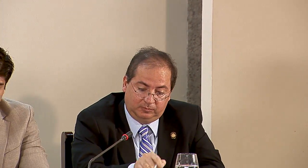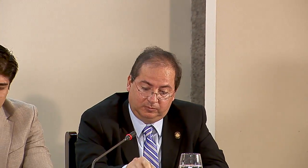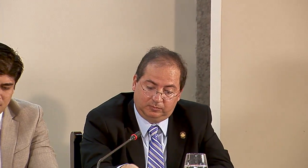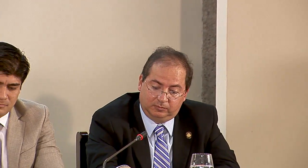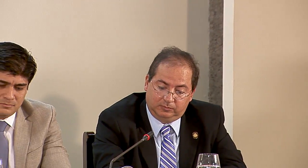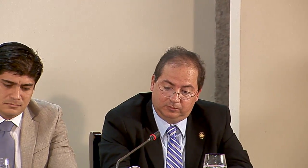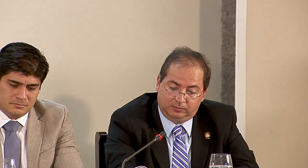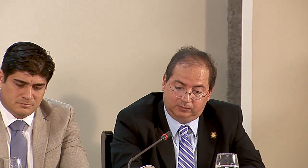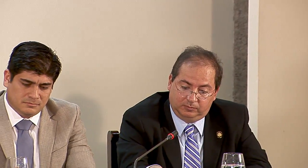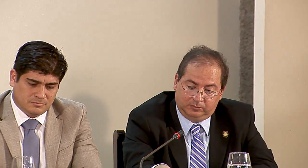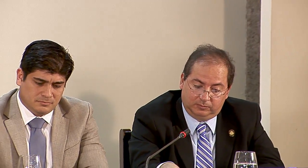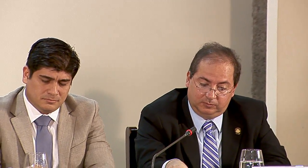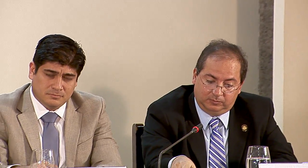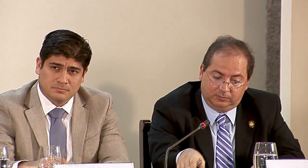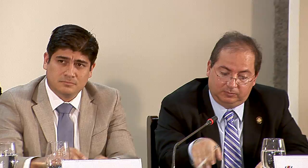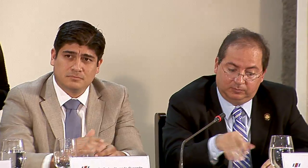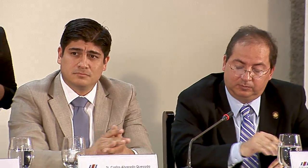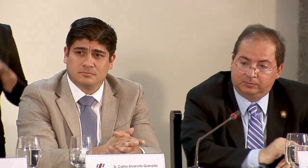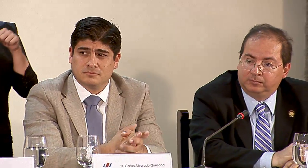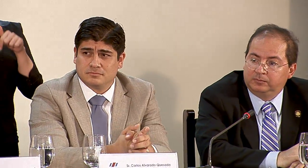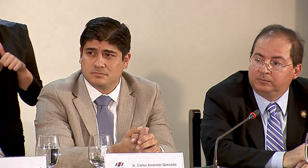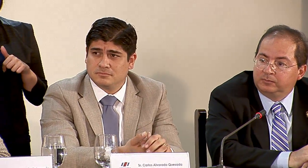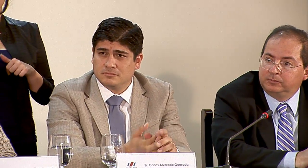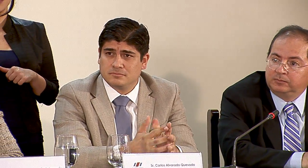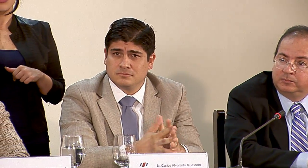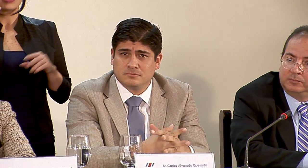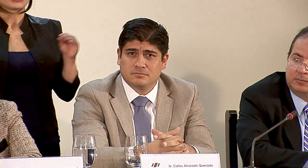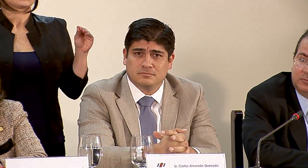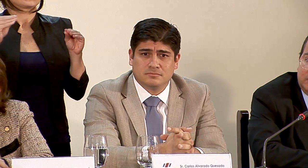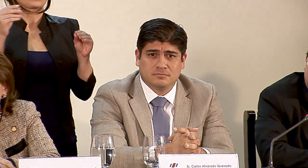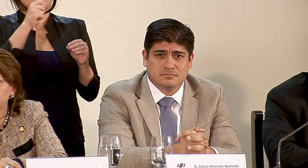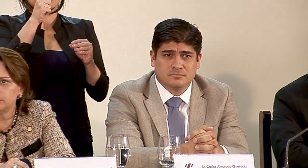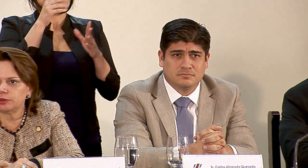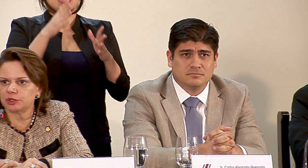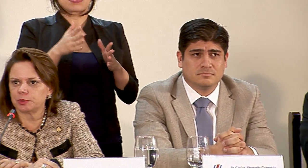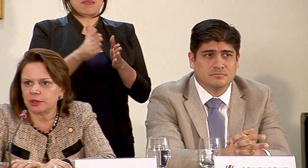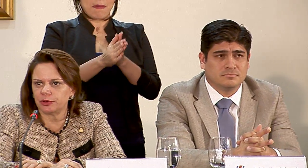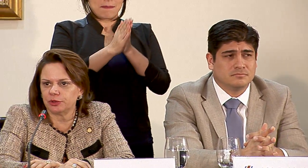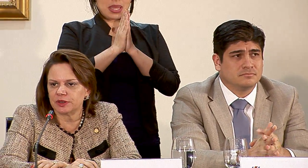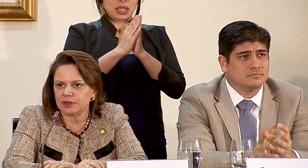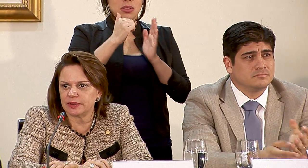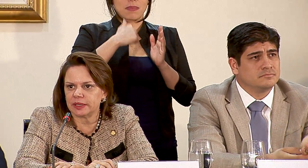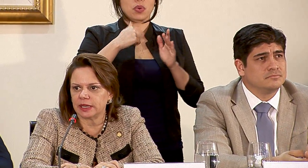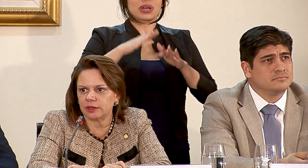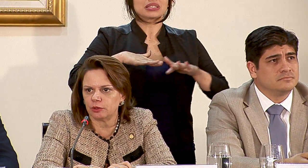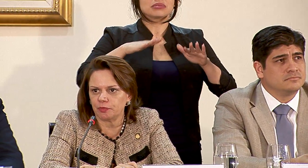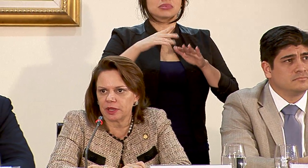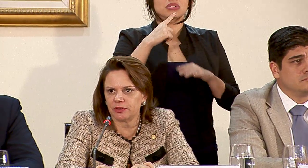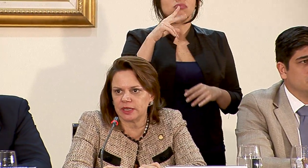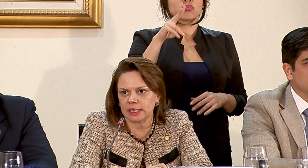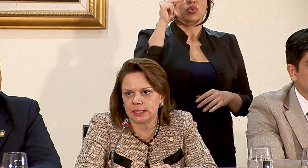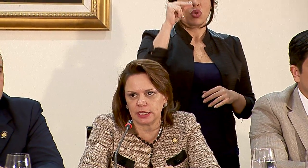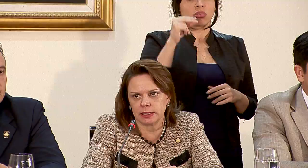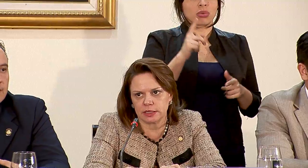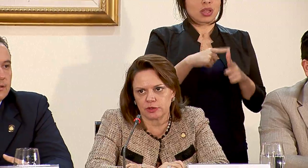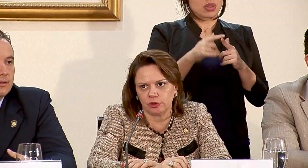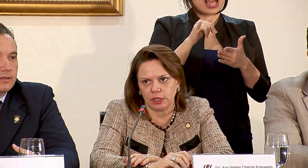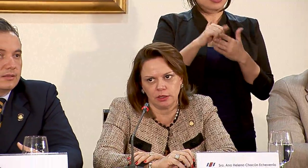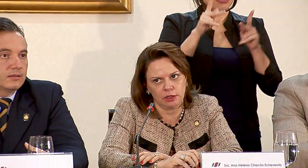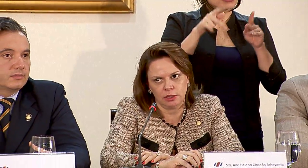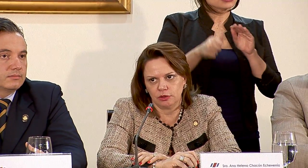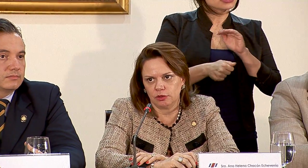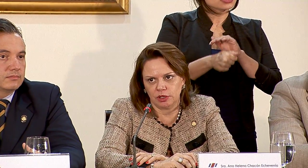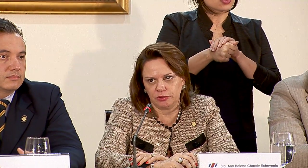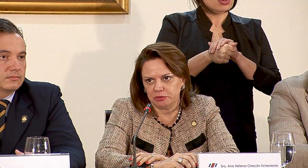bueno me parece que aquí yo no veo ni un solo periodista que me haya pedido un espacio que se le haya negado así que aquí que alguien se